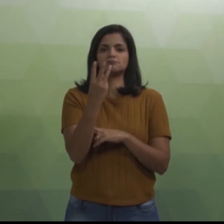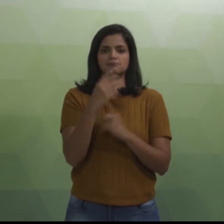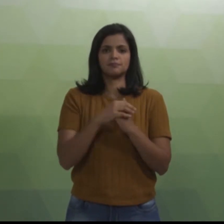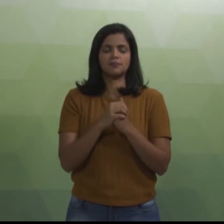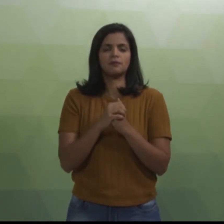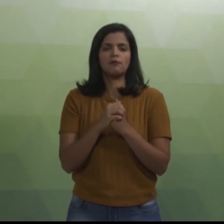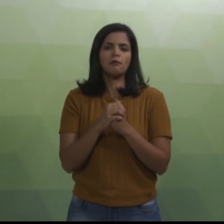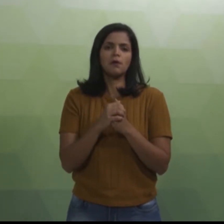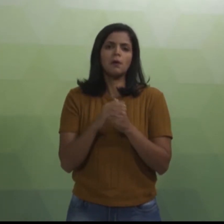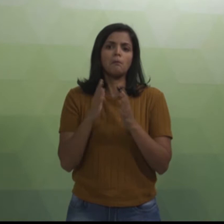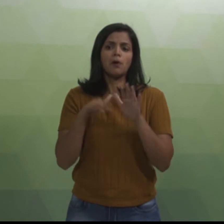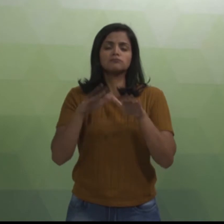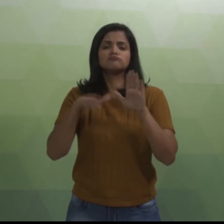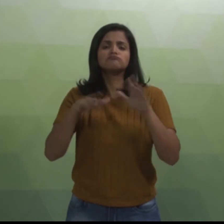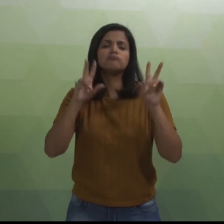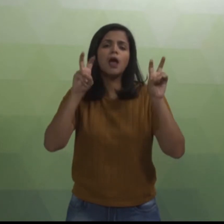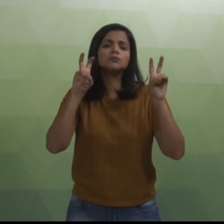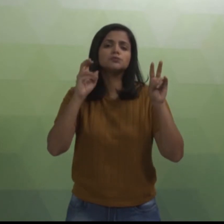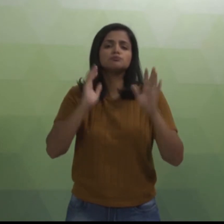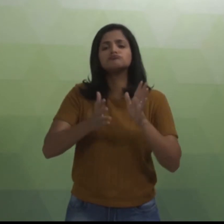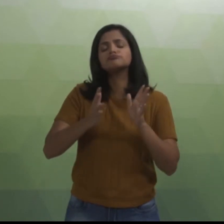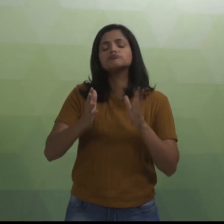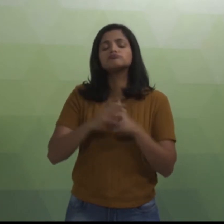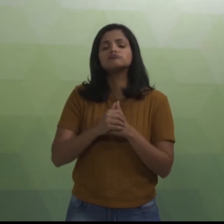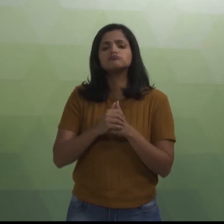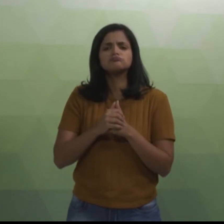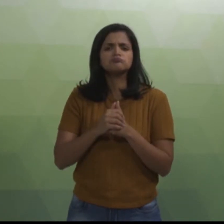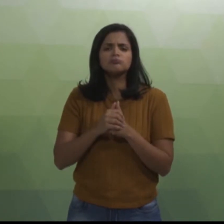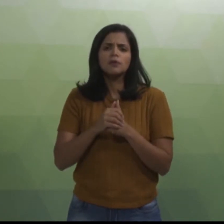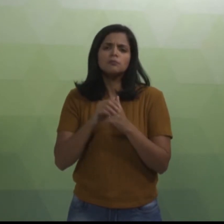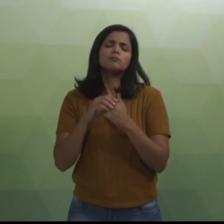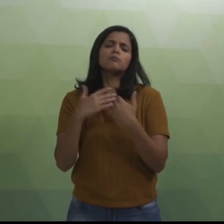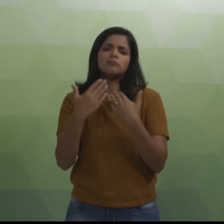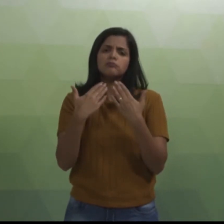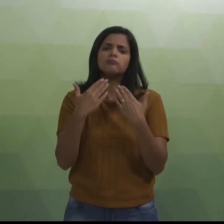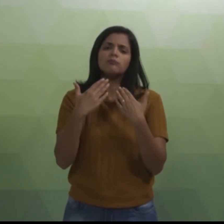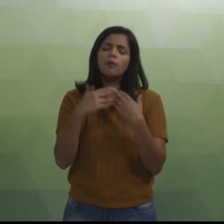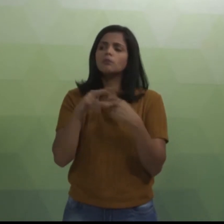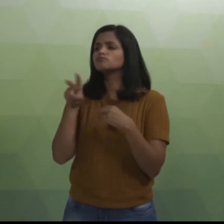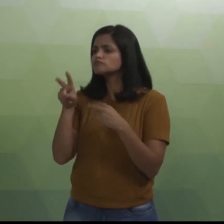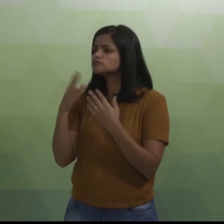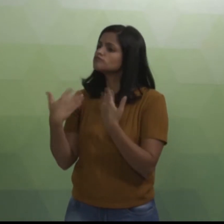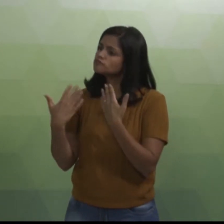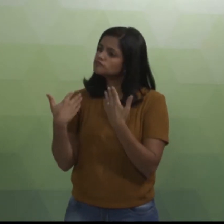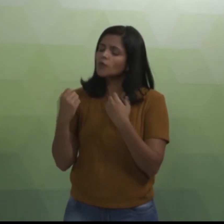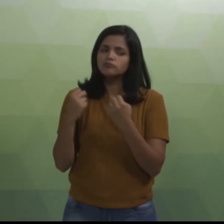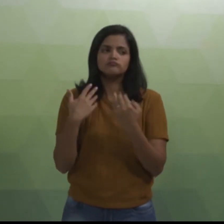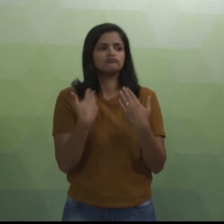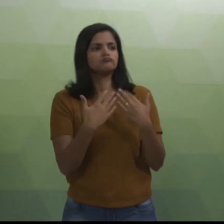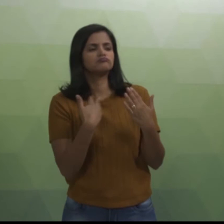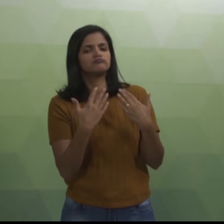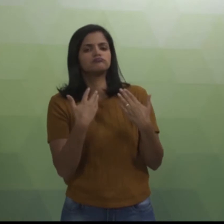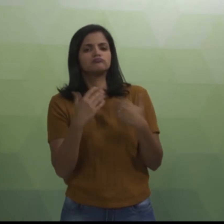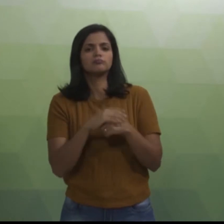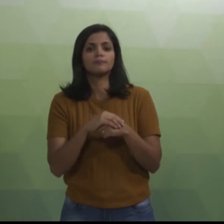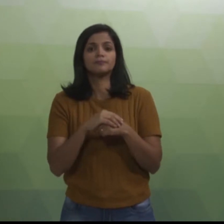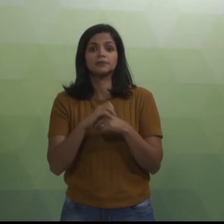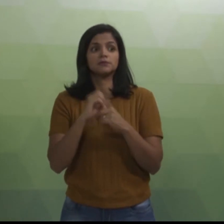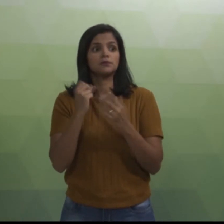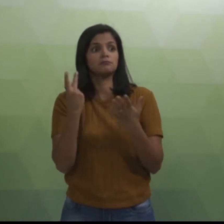posso fazer 3 referentes em uma conversação. Por exemplo, se eu estou sinalizando, eu